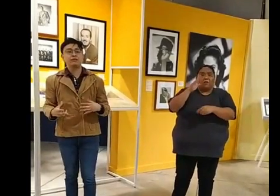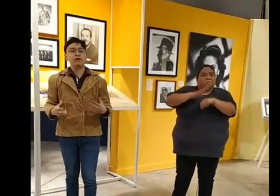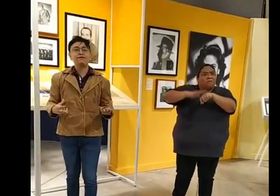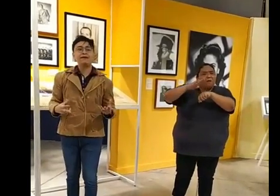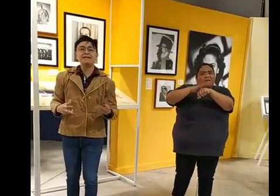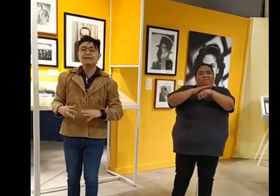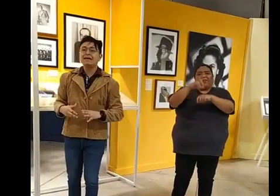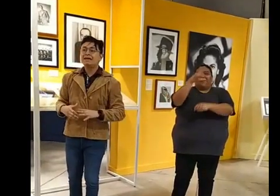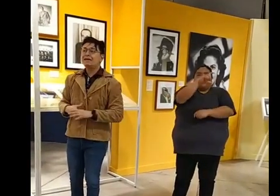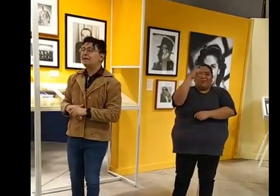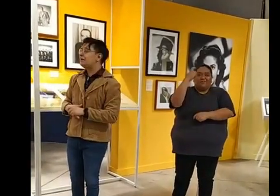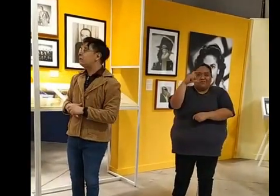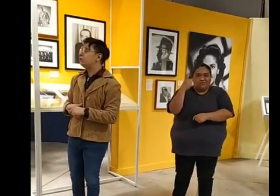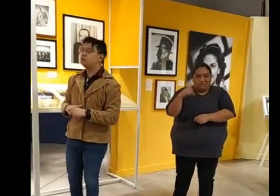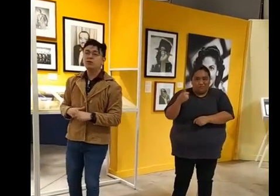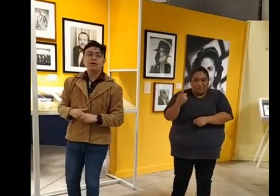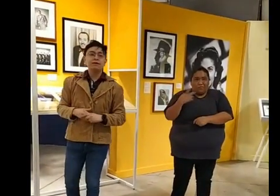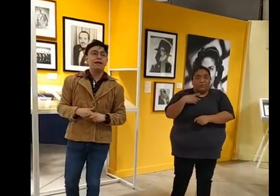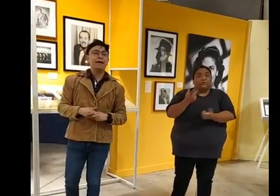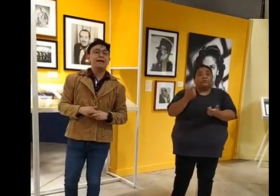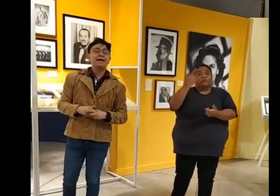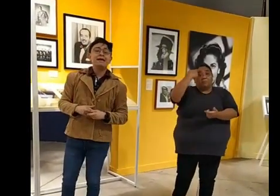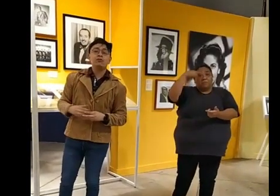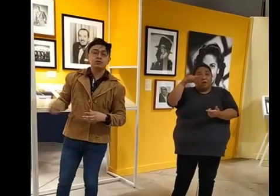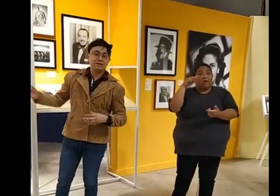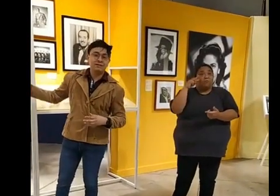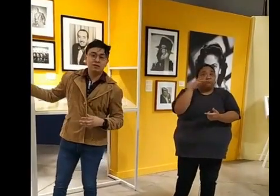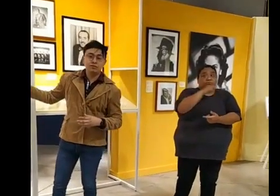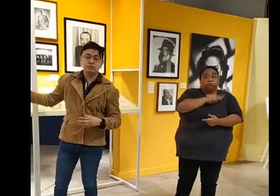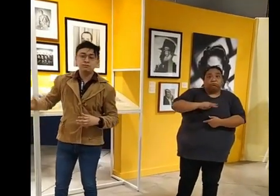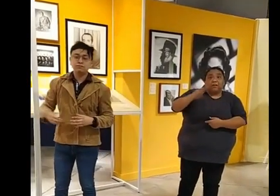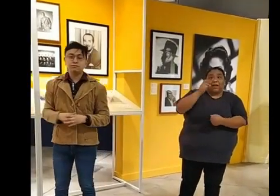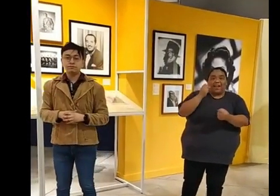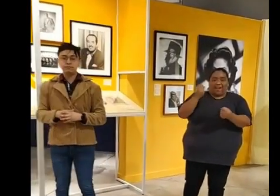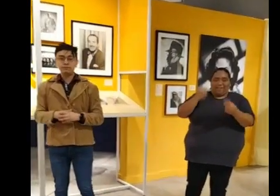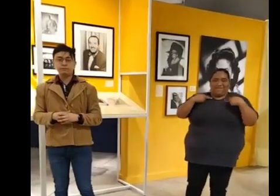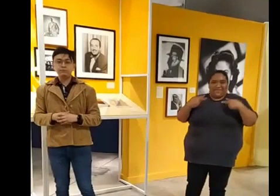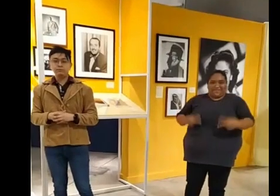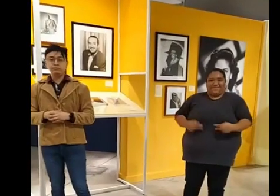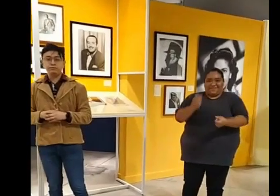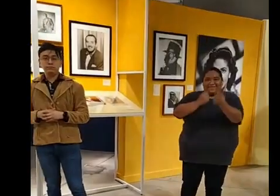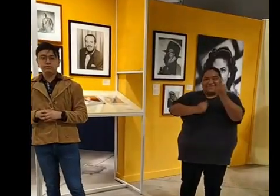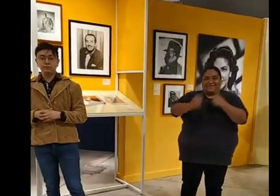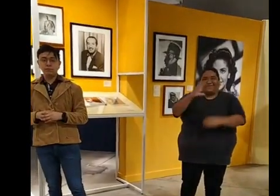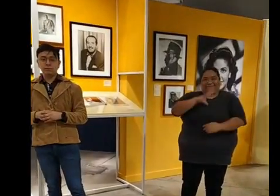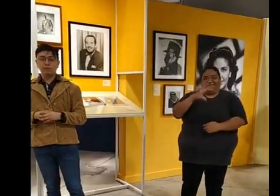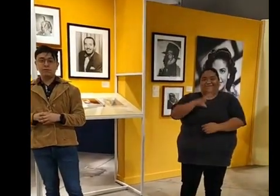estas fotografías e incluso de unos vestidos.